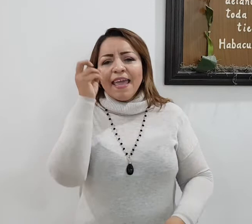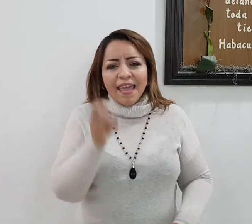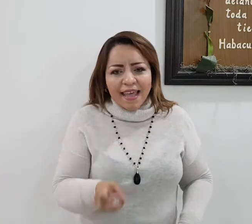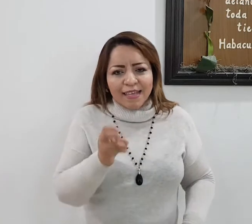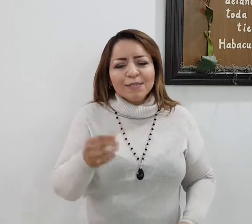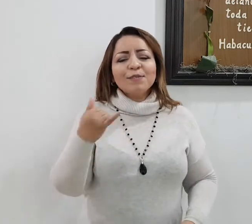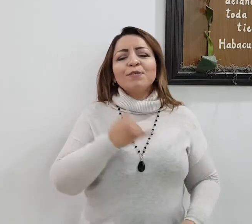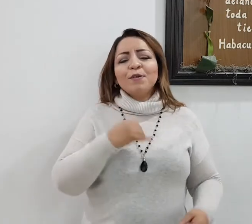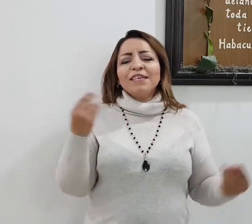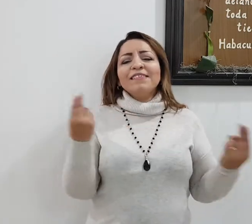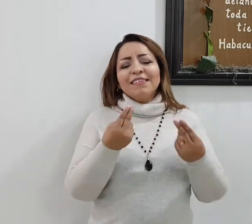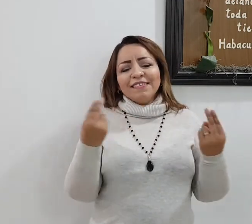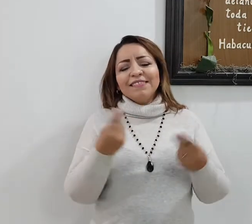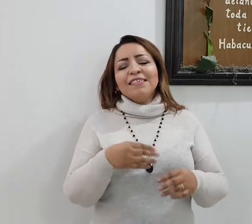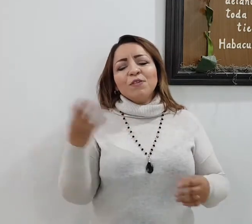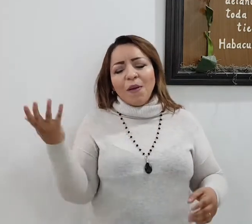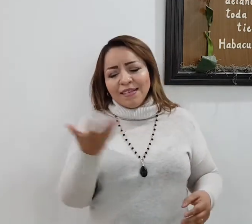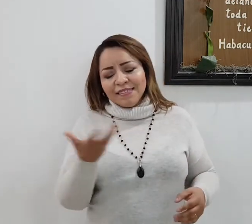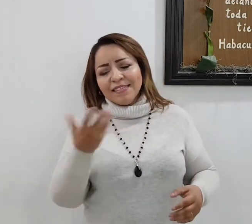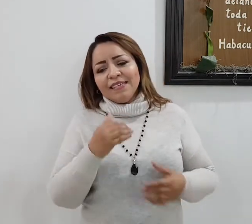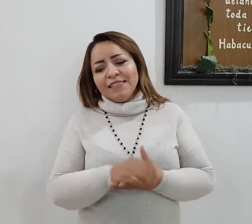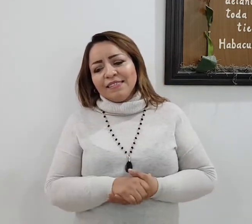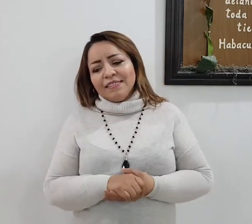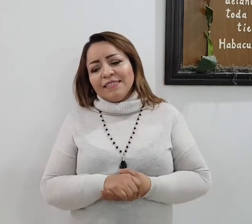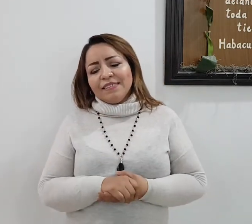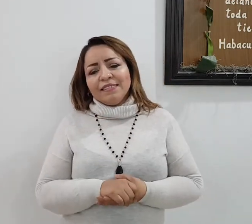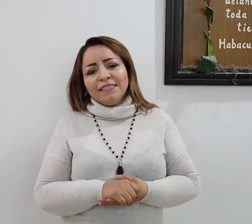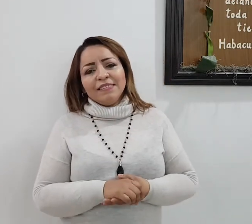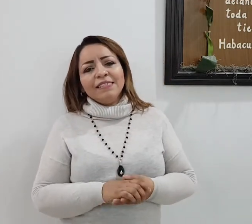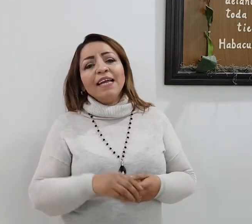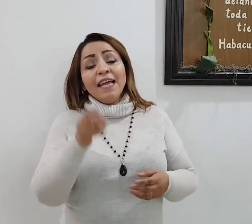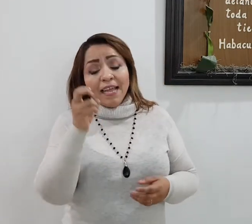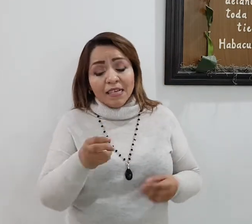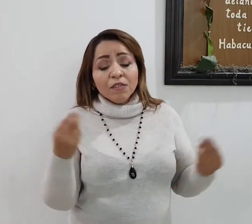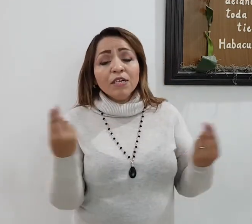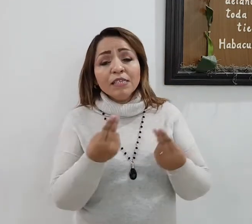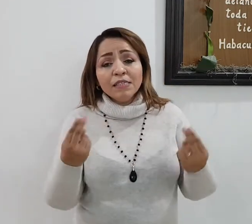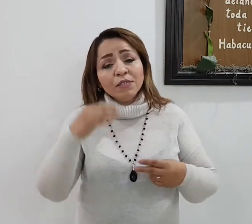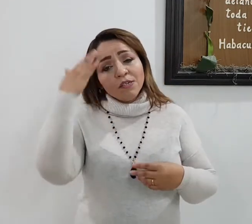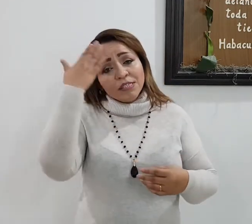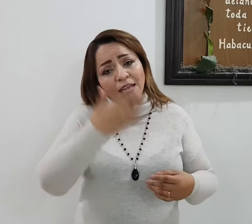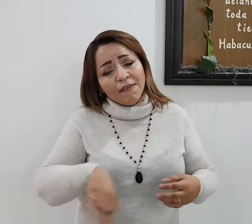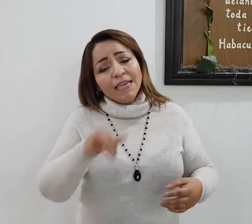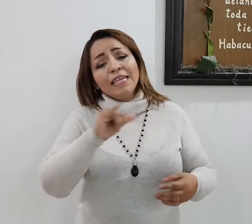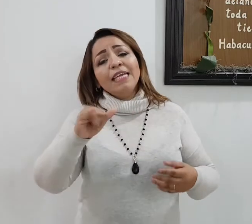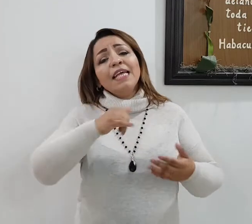escuchar, eso es lo que necesitaba saber, y ahora sí poder descansar en Dios. Usted se debe de